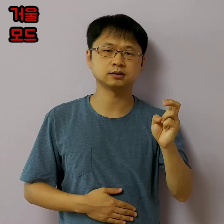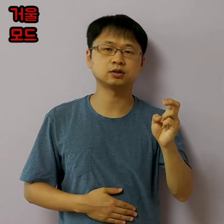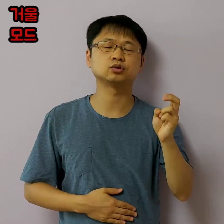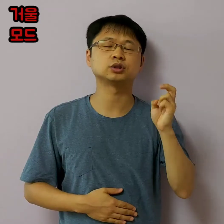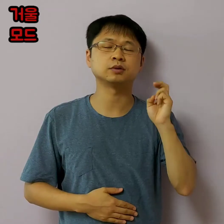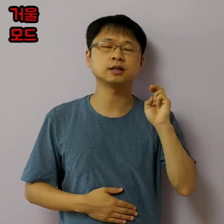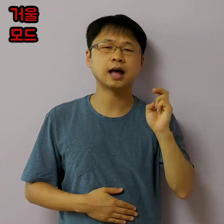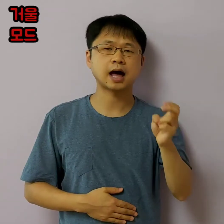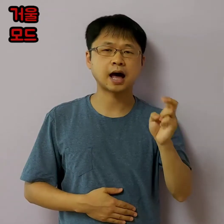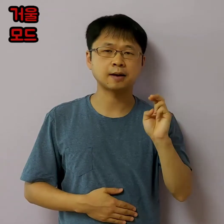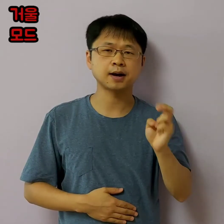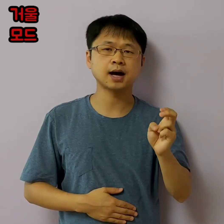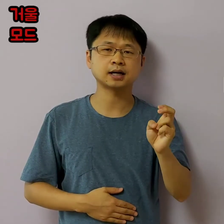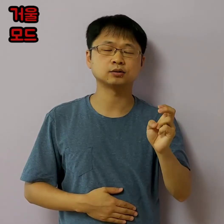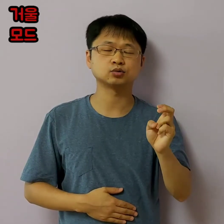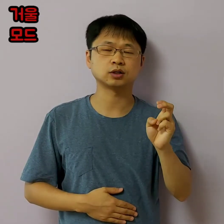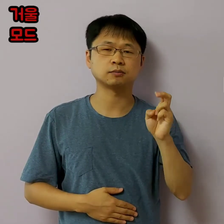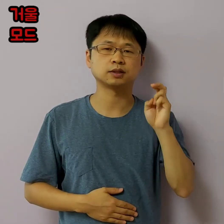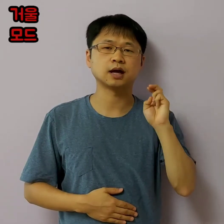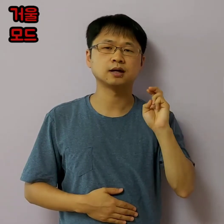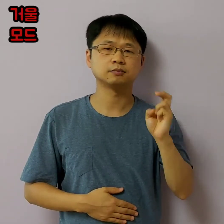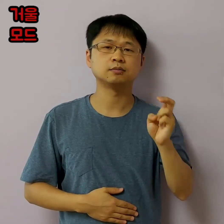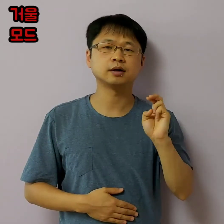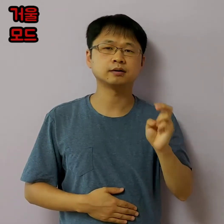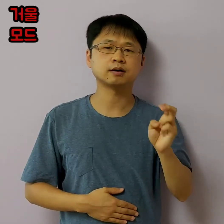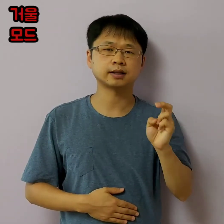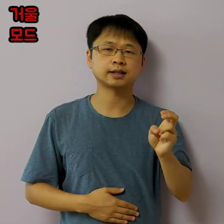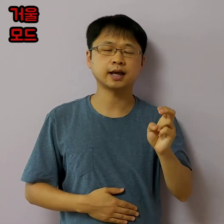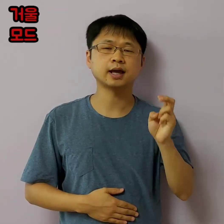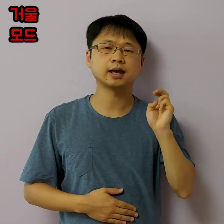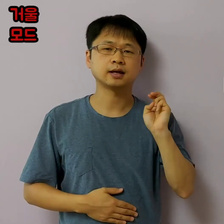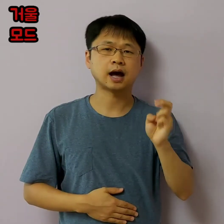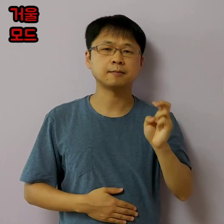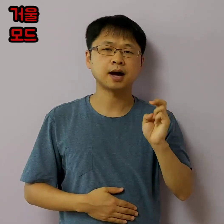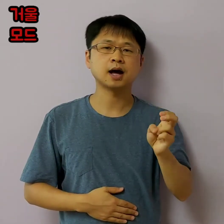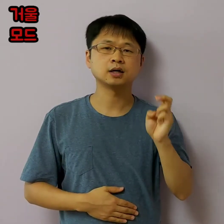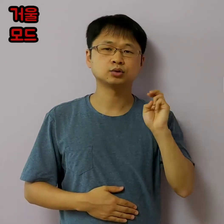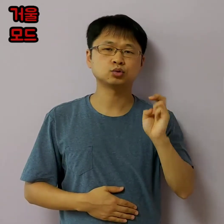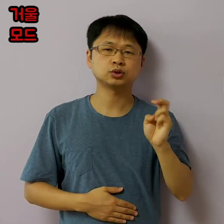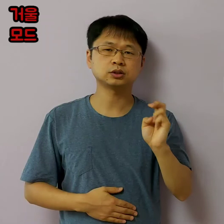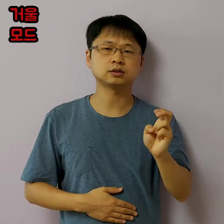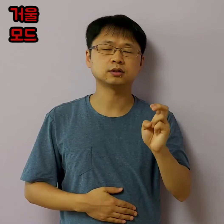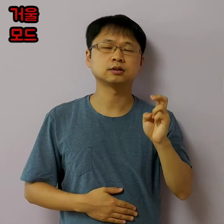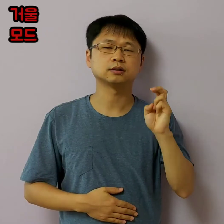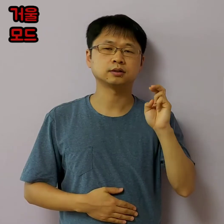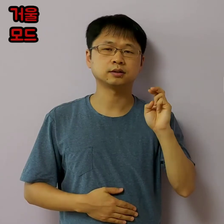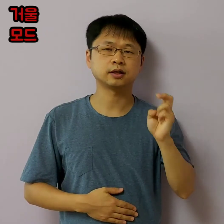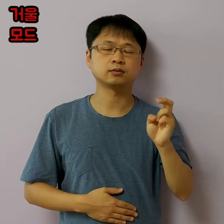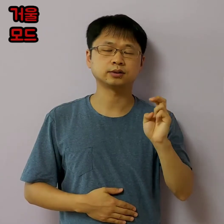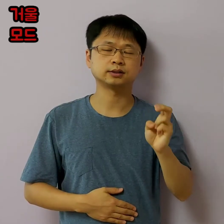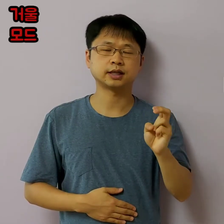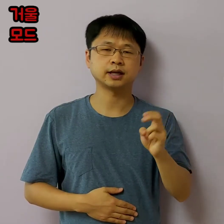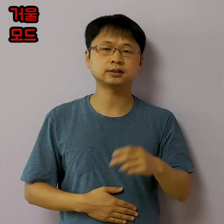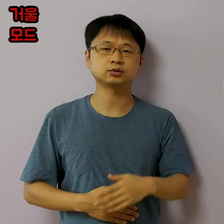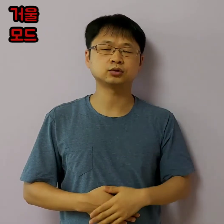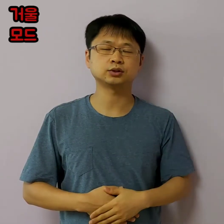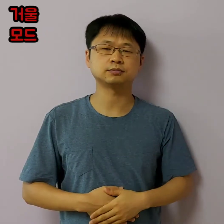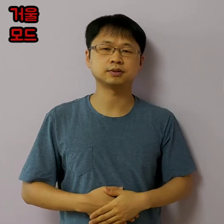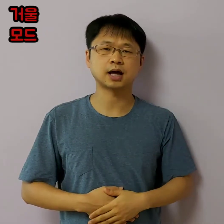흔들어 주시면 아마라는 수어가 됩니다. 뭐뭐인 것 같아, 아마, 추측 이런 내용을 쓸 때 써줄 수